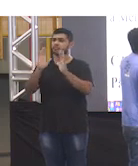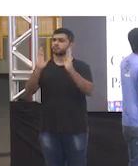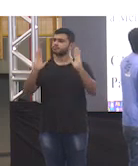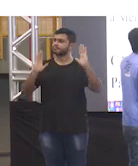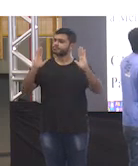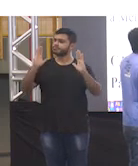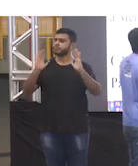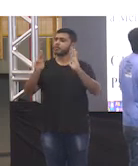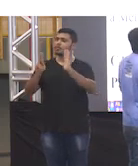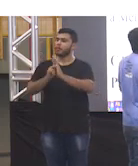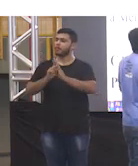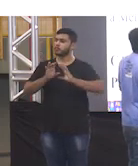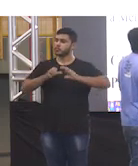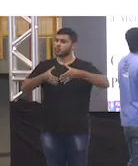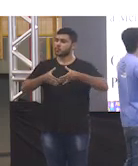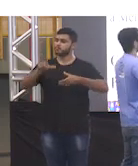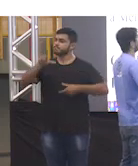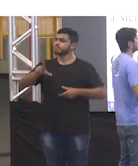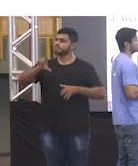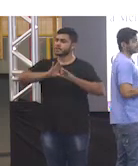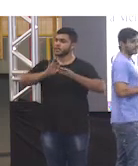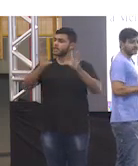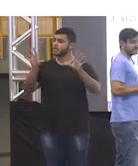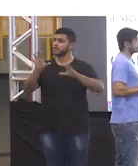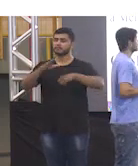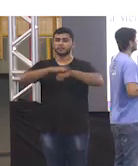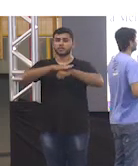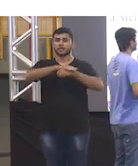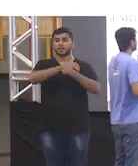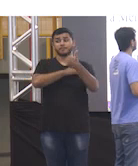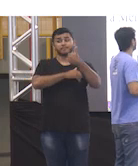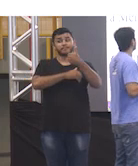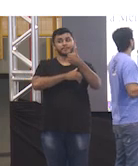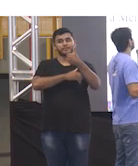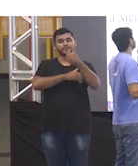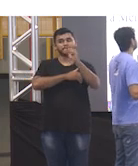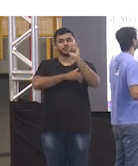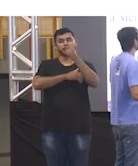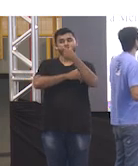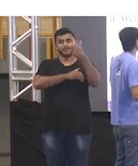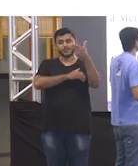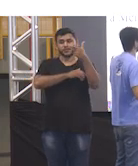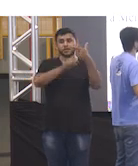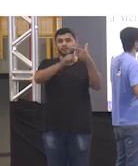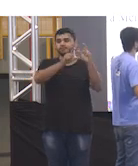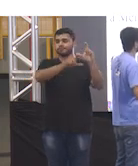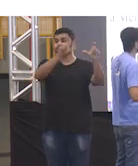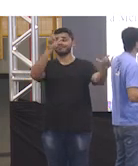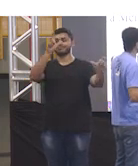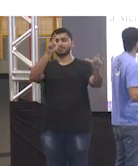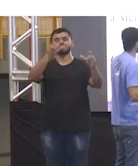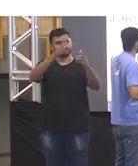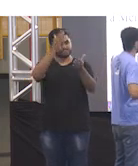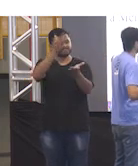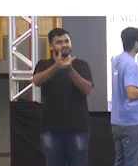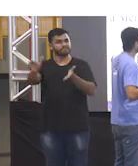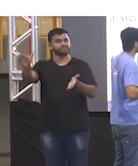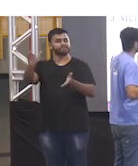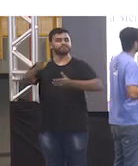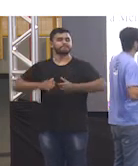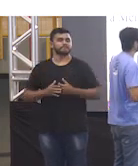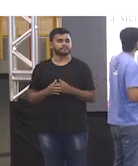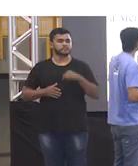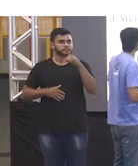literária, tornado mais vivo depois da independência. O romantismo apareceu aos poucos